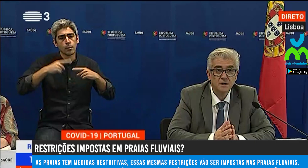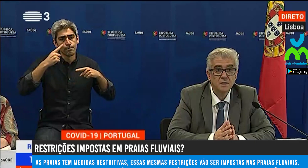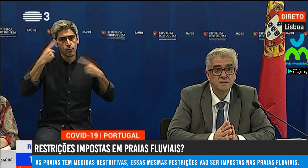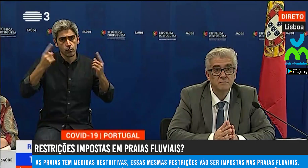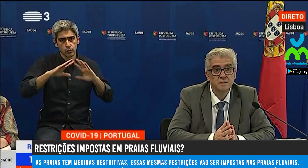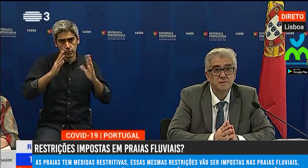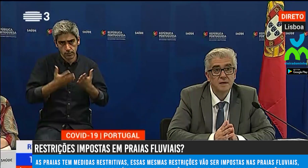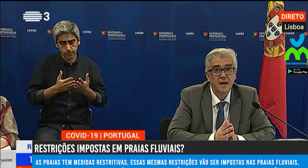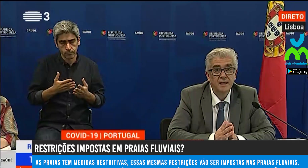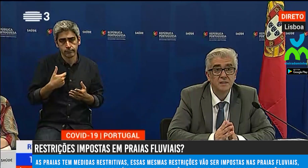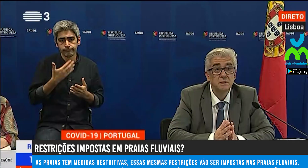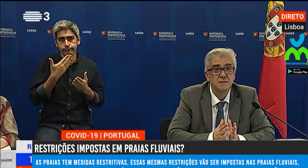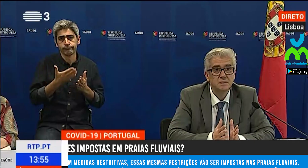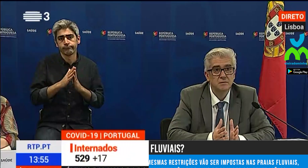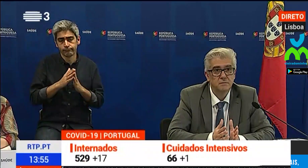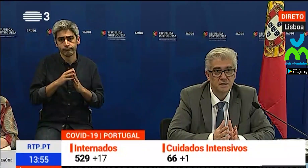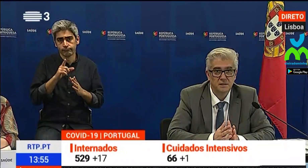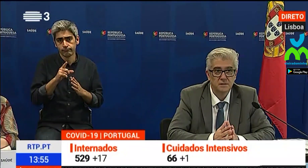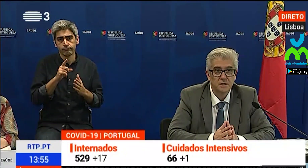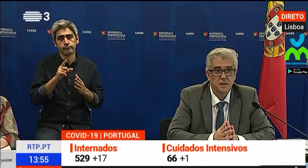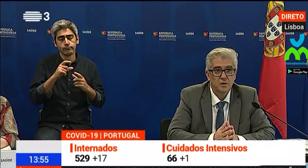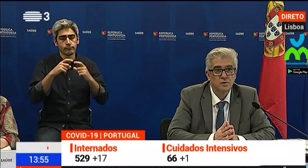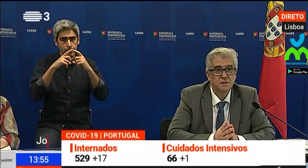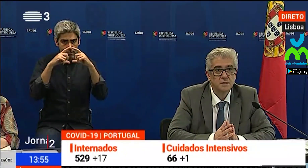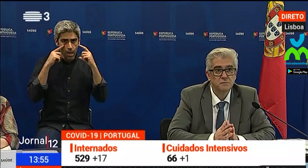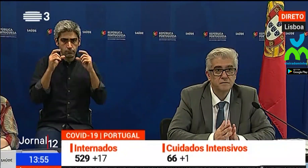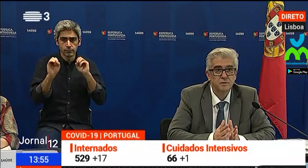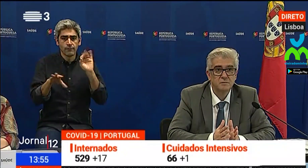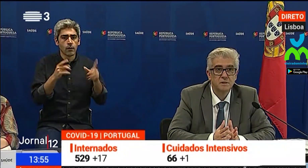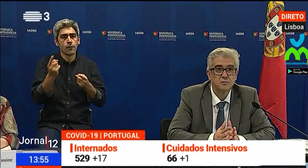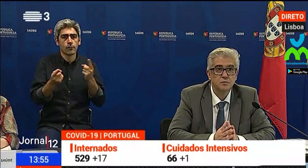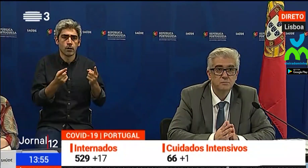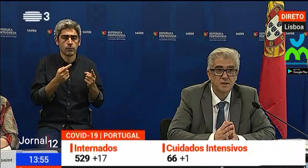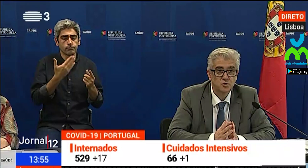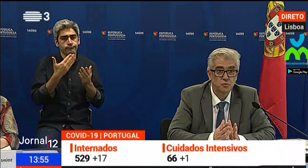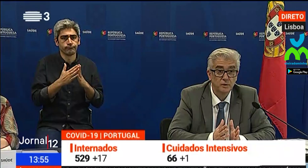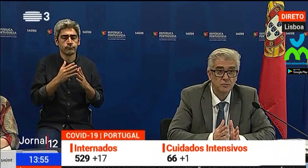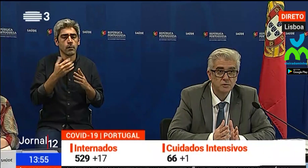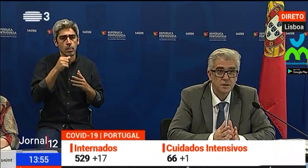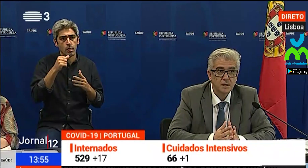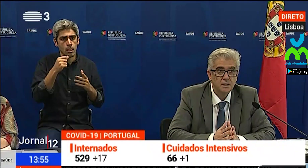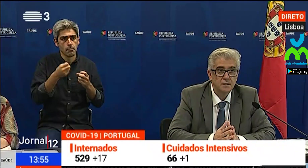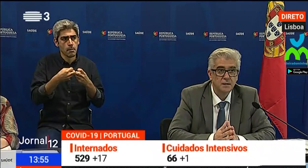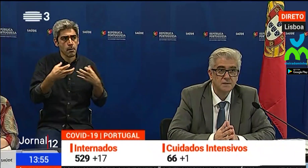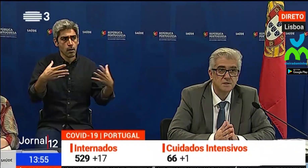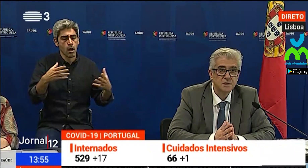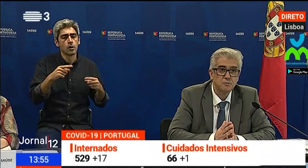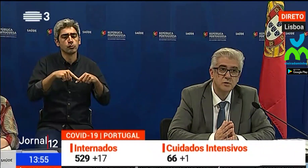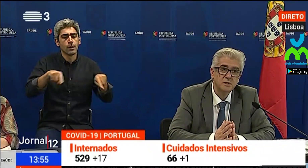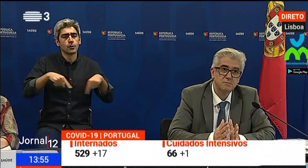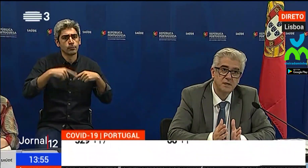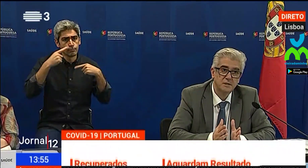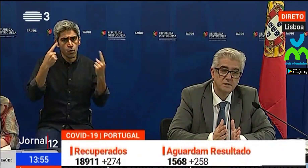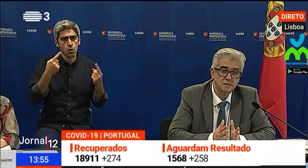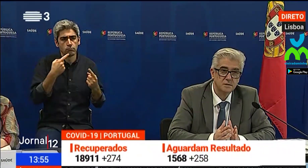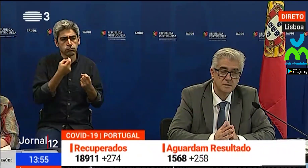era relativamente à eliminação de máscaras. Constatamos frequentemente nos espaços públicos que existem